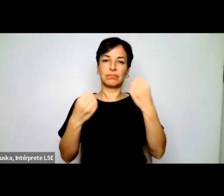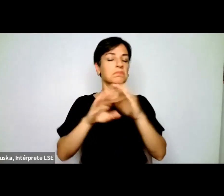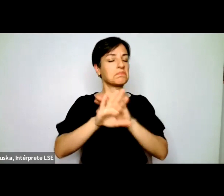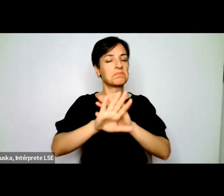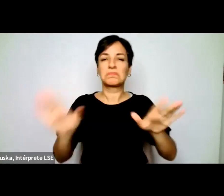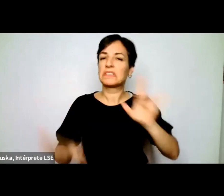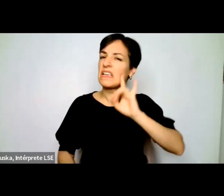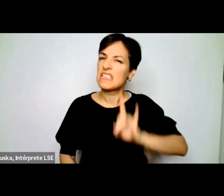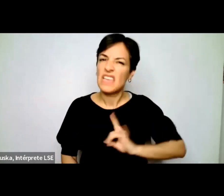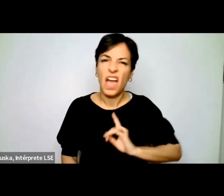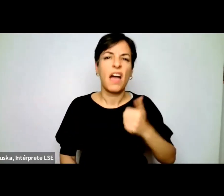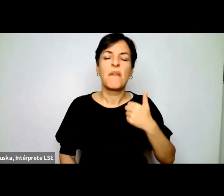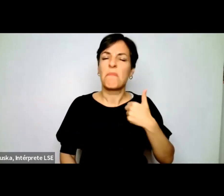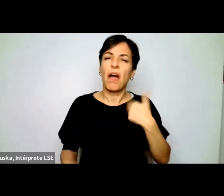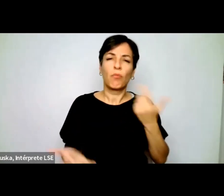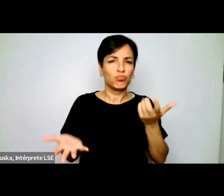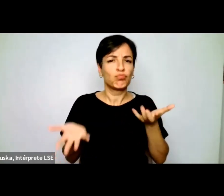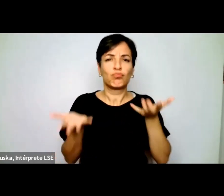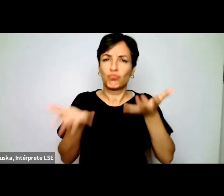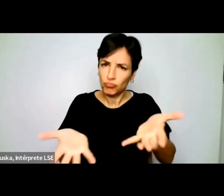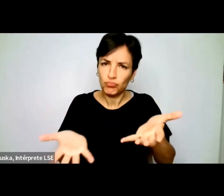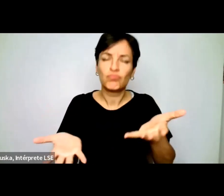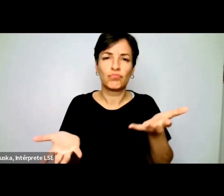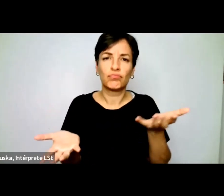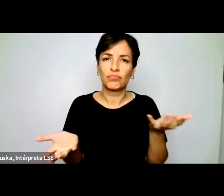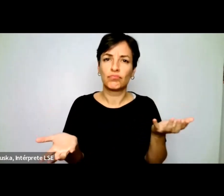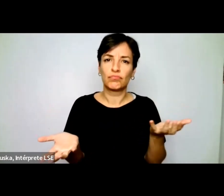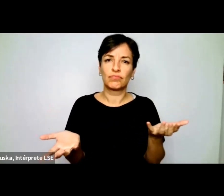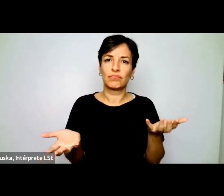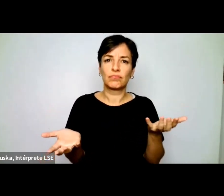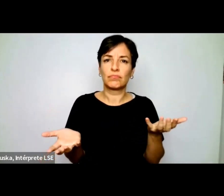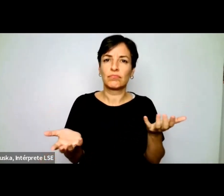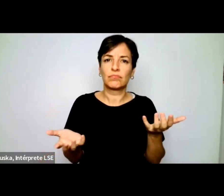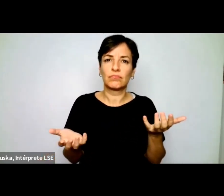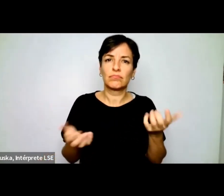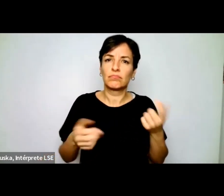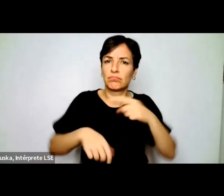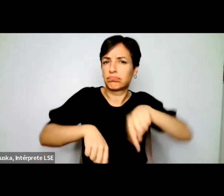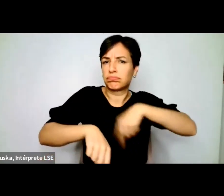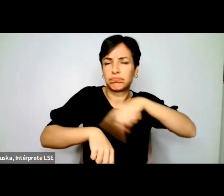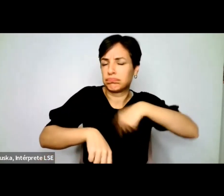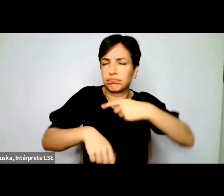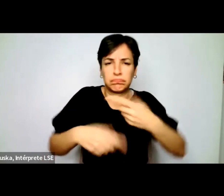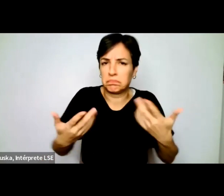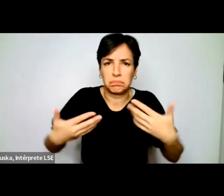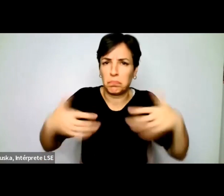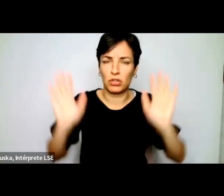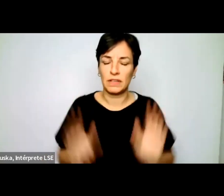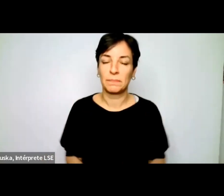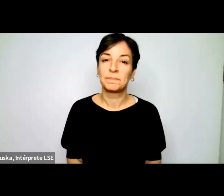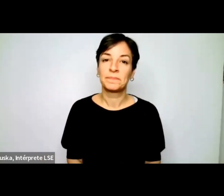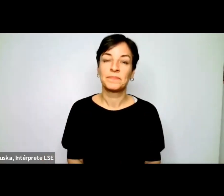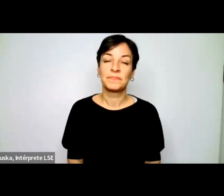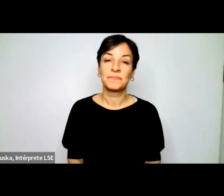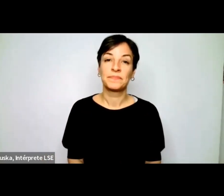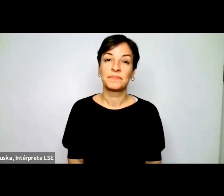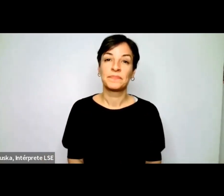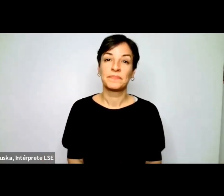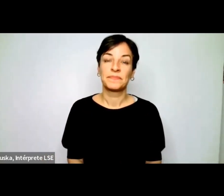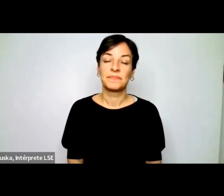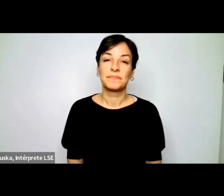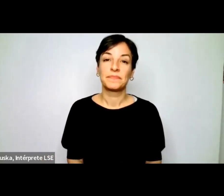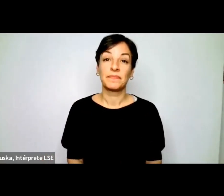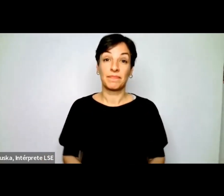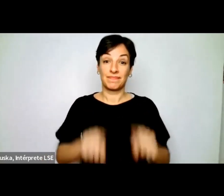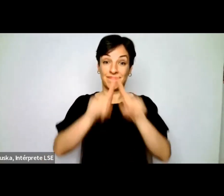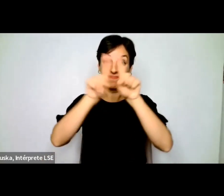llamar y vamos a estar ahí para ayudaros el tiempo que sea necesario. Una vez que entra la solicitud de